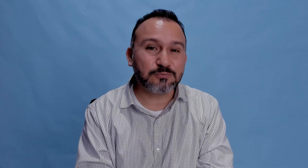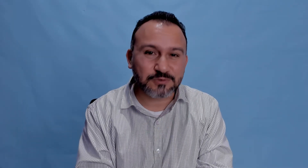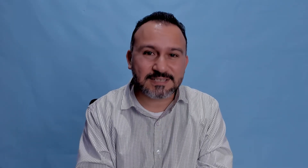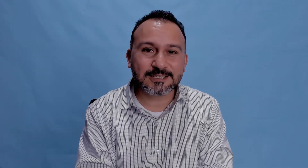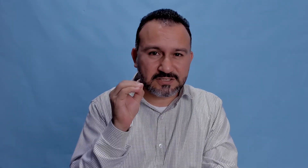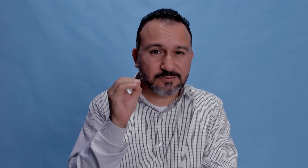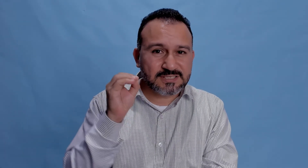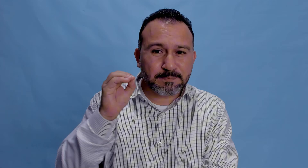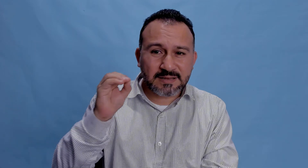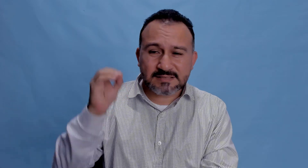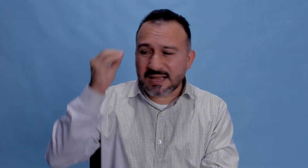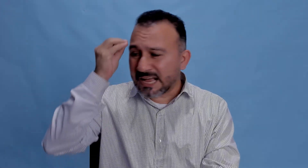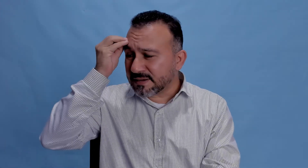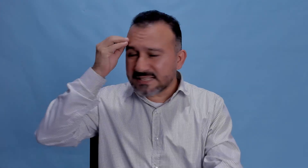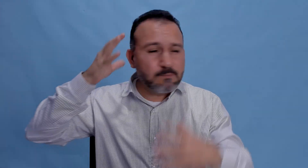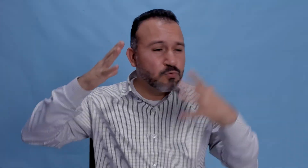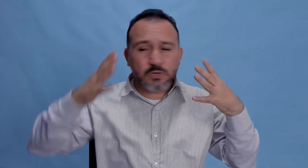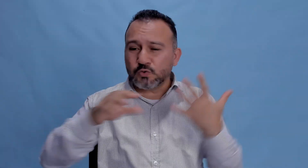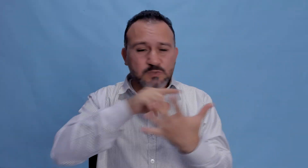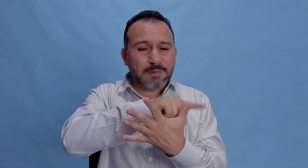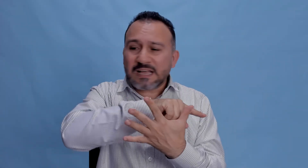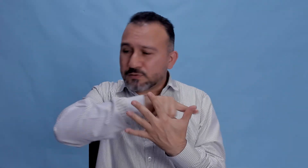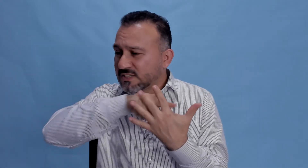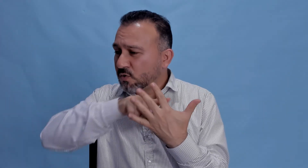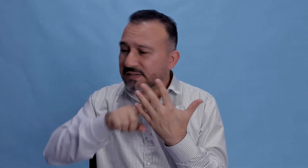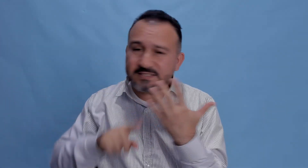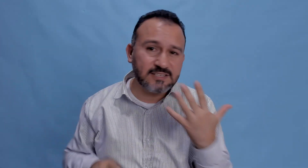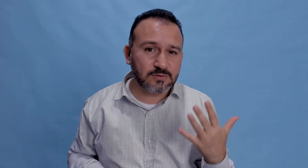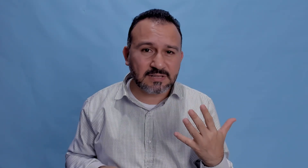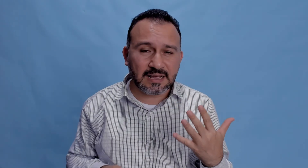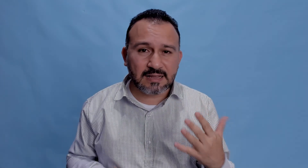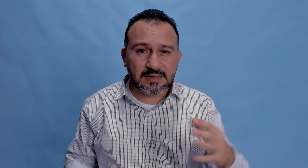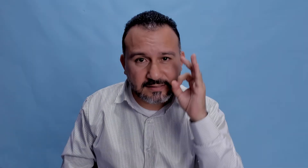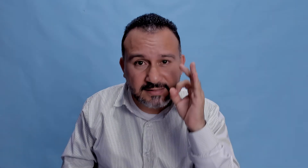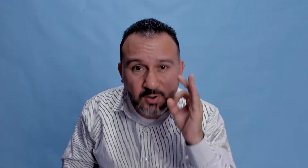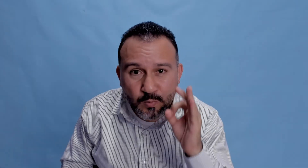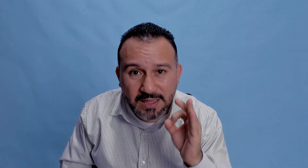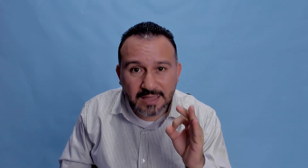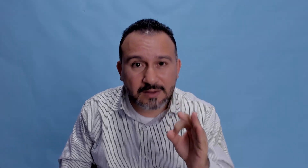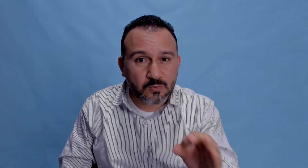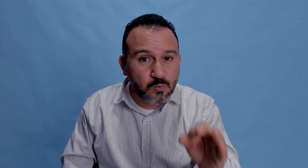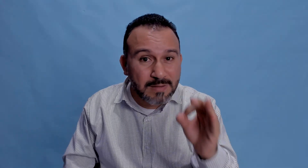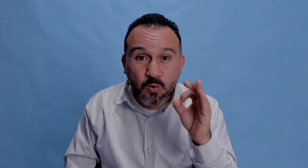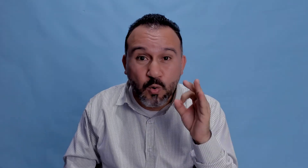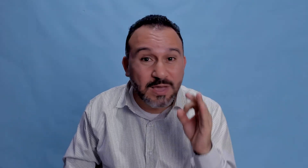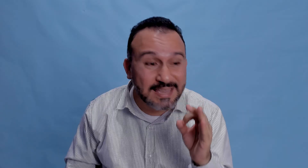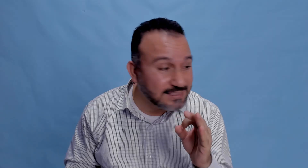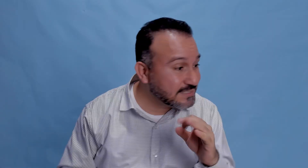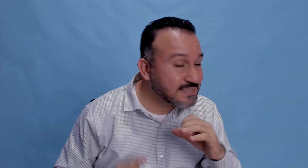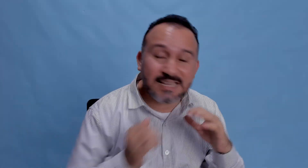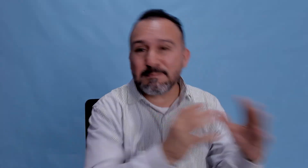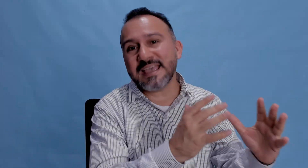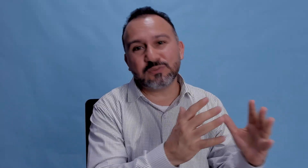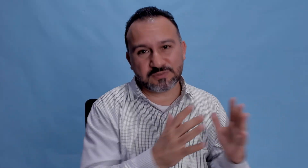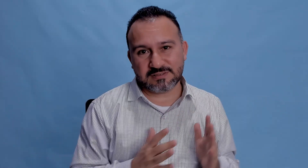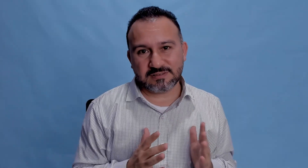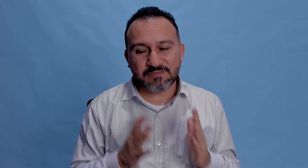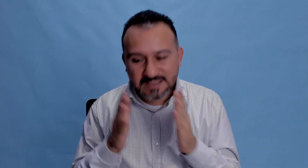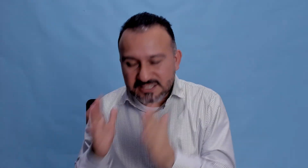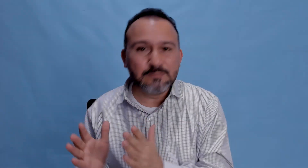música. Se você pensa, mas é muitos passos que eu preciso dar. Não é uma corrida de 100 metros fazer